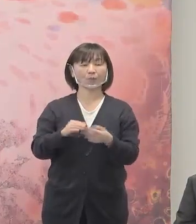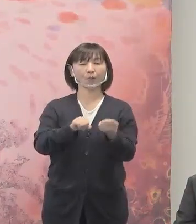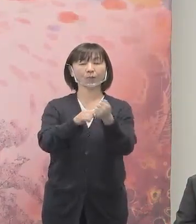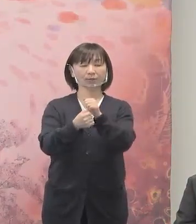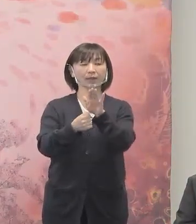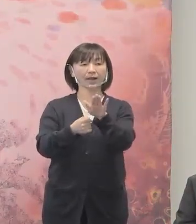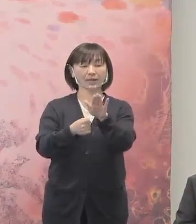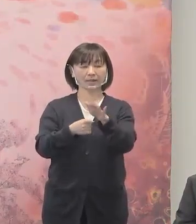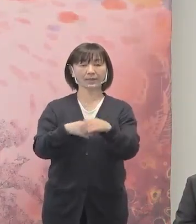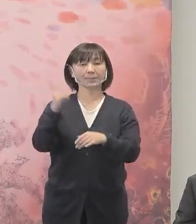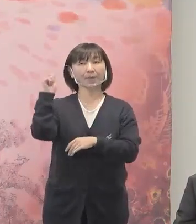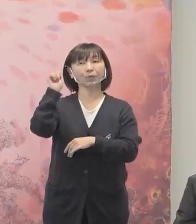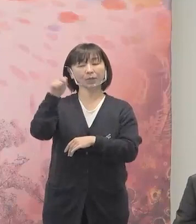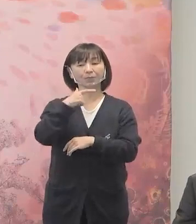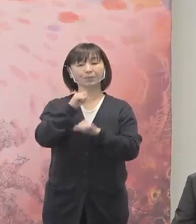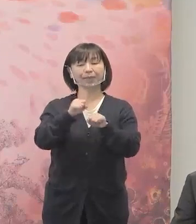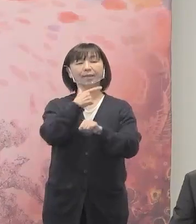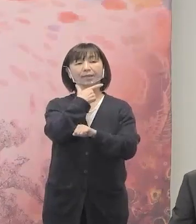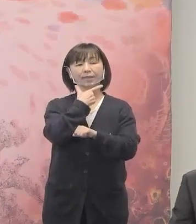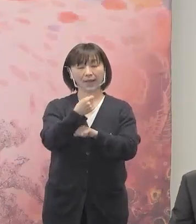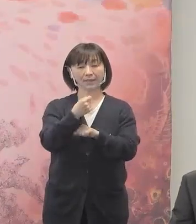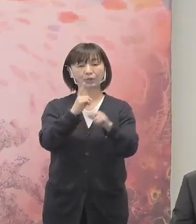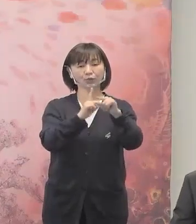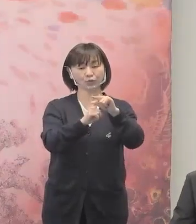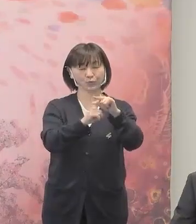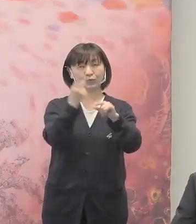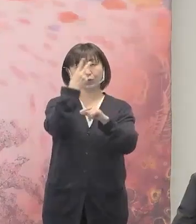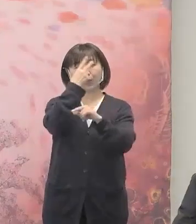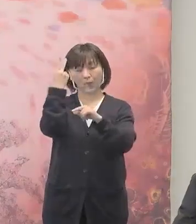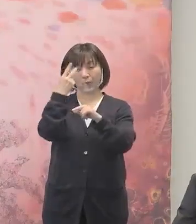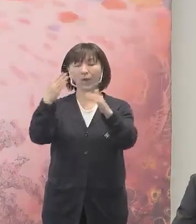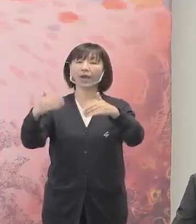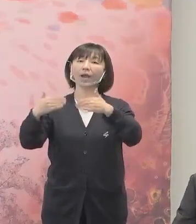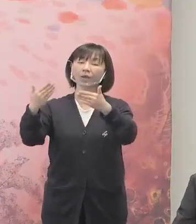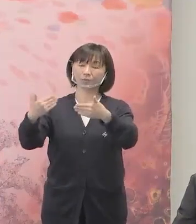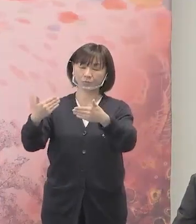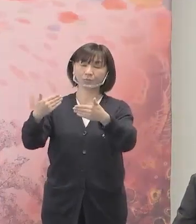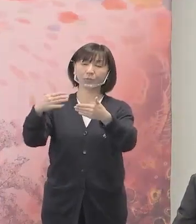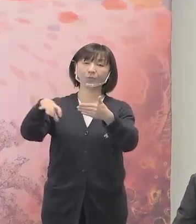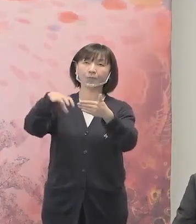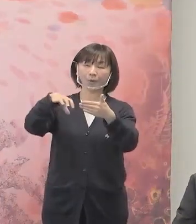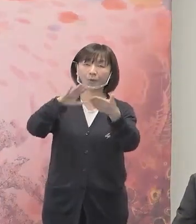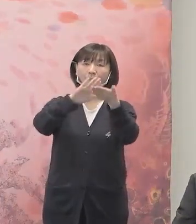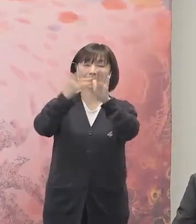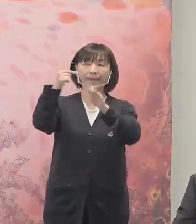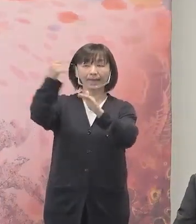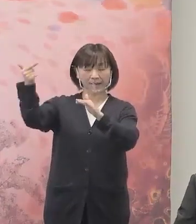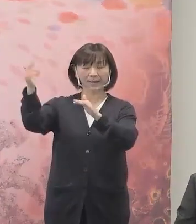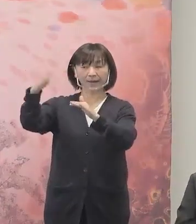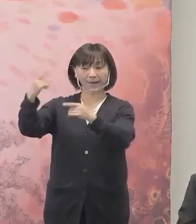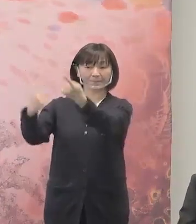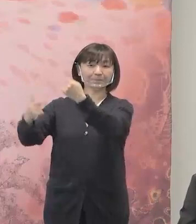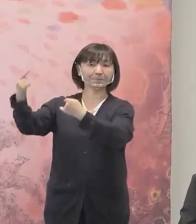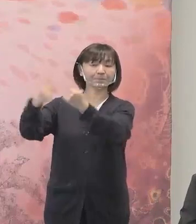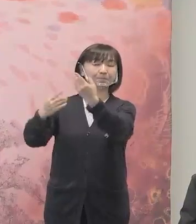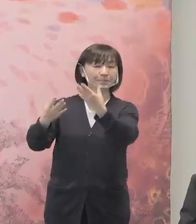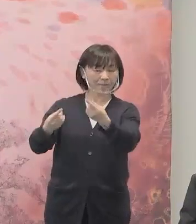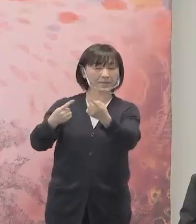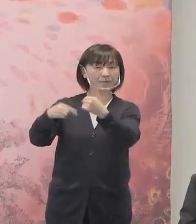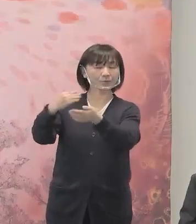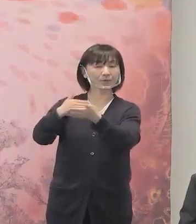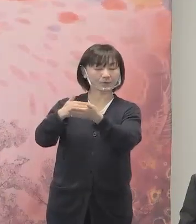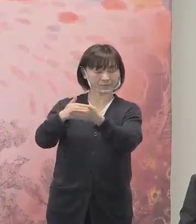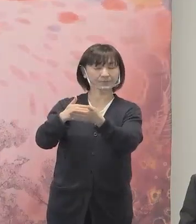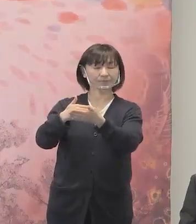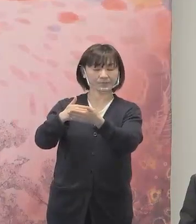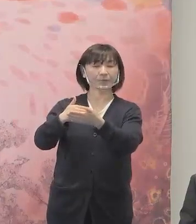のバドミントンやりたいということで、中学生高校生この春も県外から復習していると、 はい、 伺っ